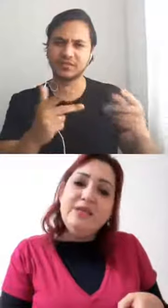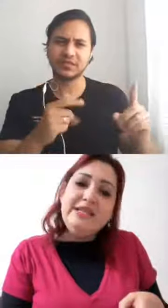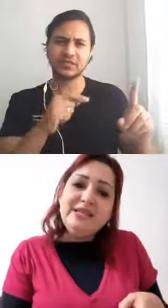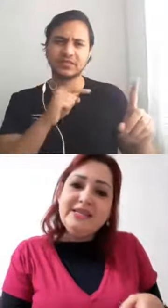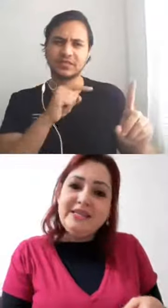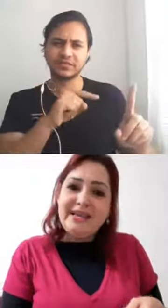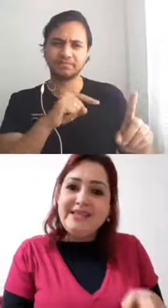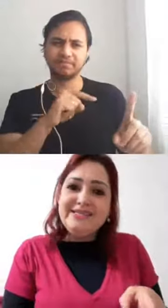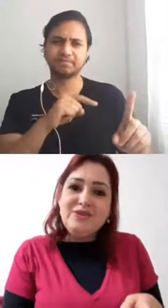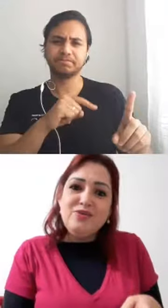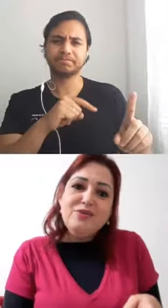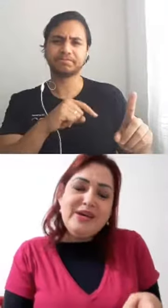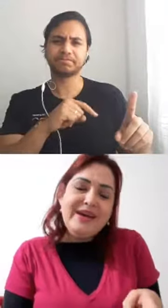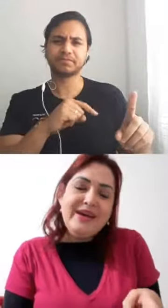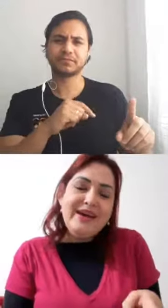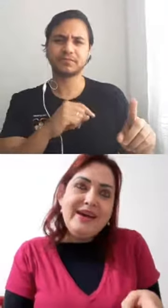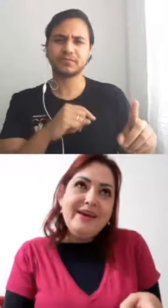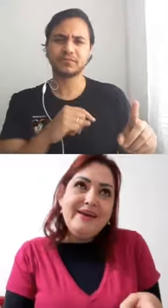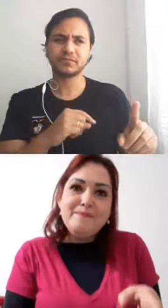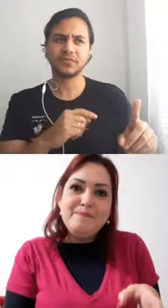são ali, eles são